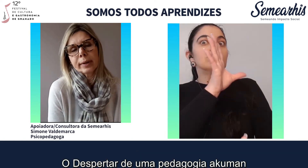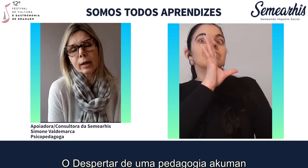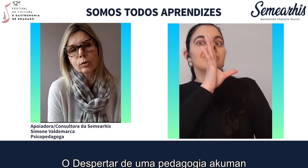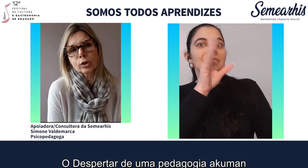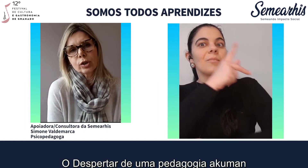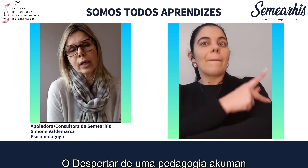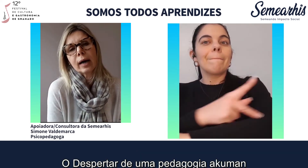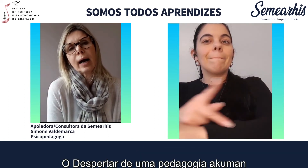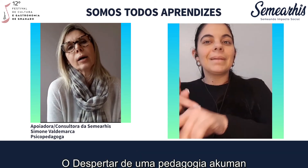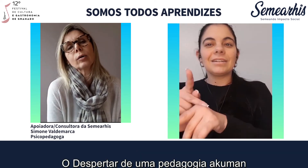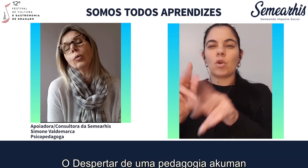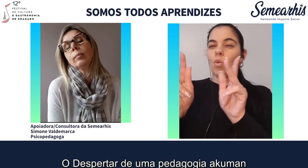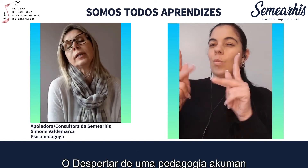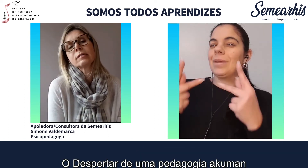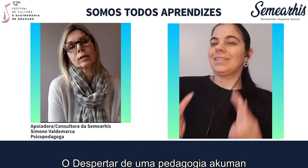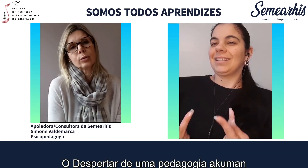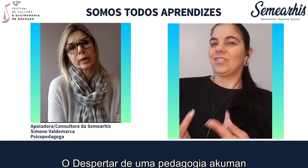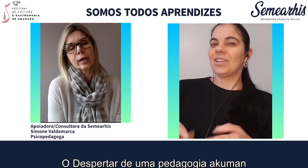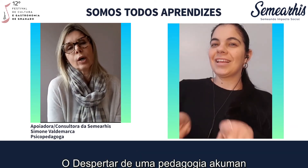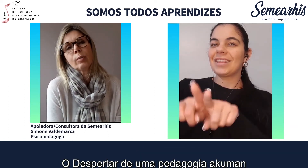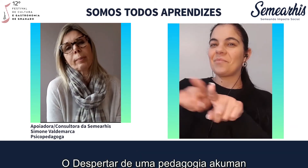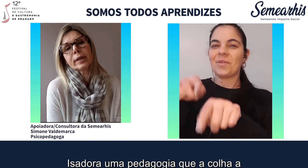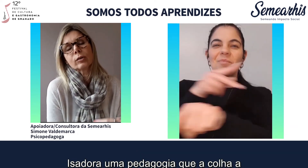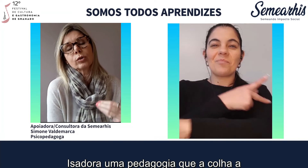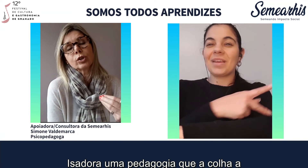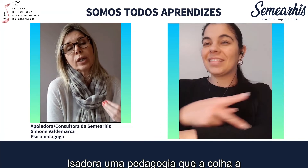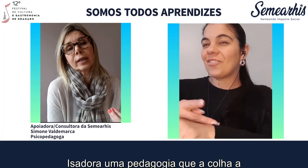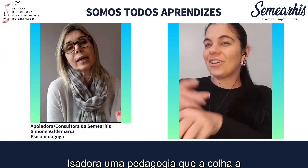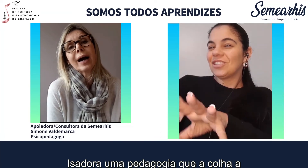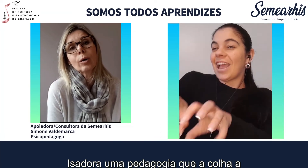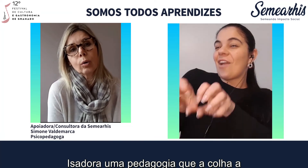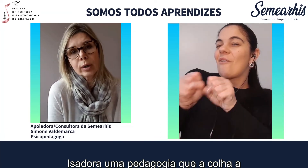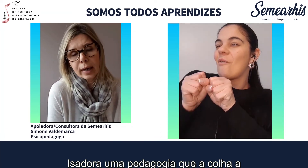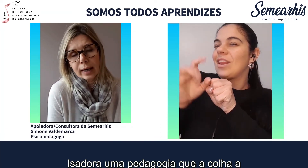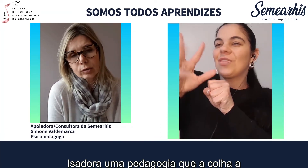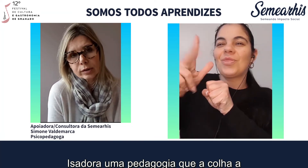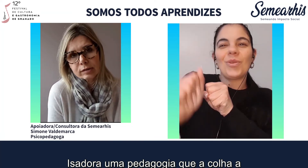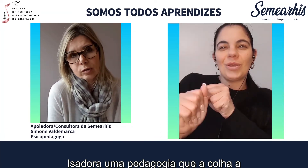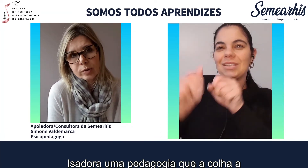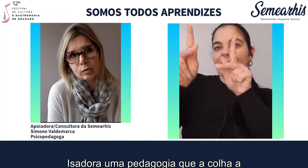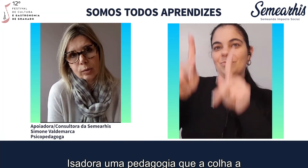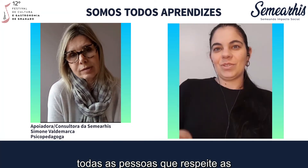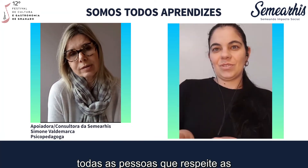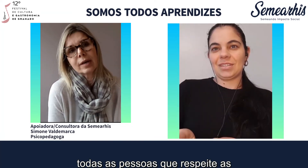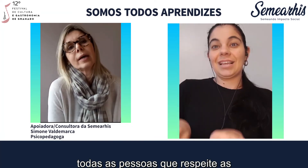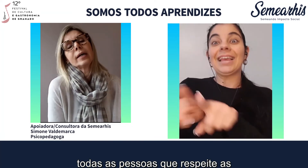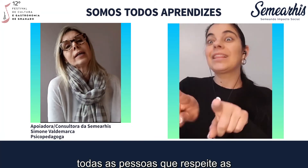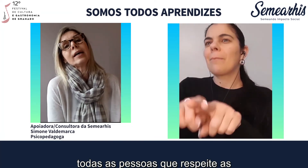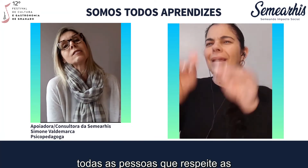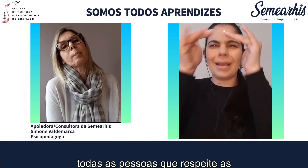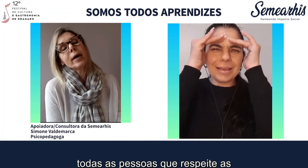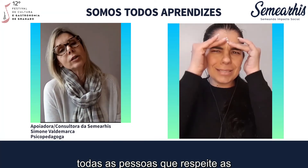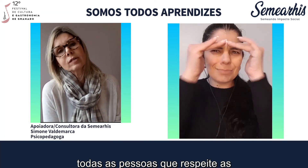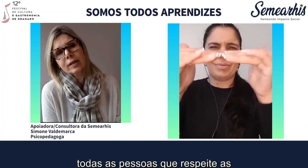uma pedagogia humanizadora, uma pedagogia que acolha a todas as pessoas,